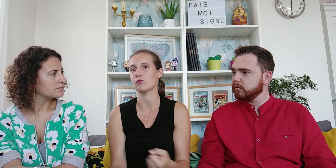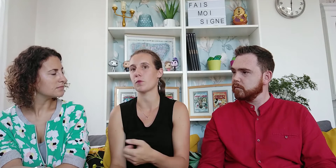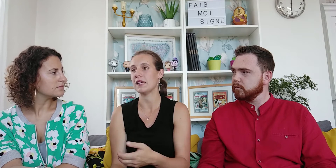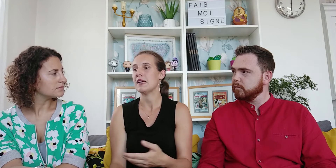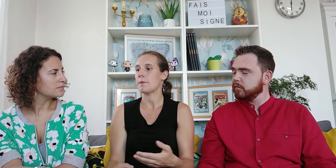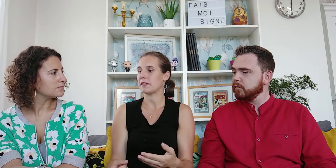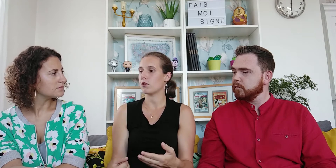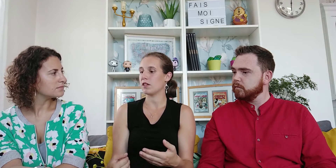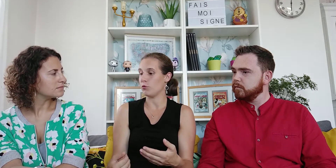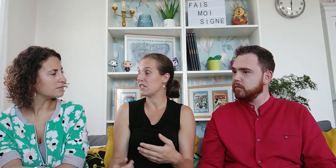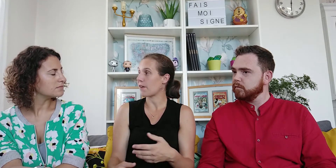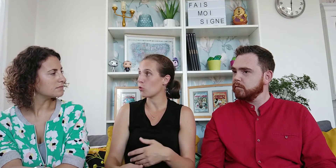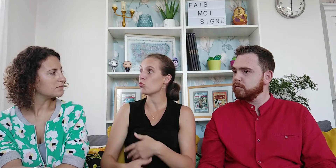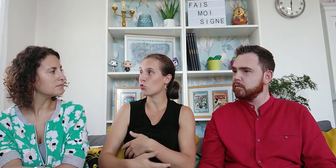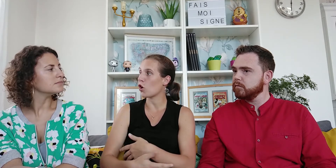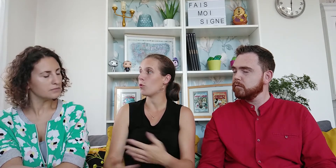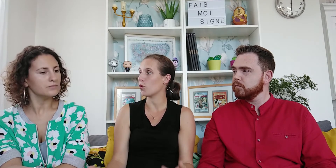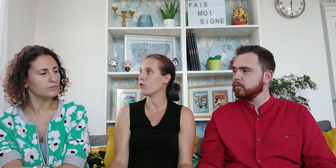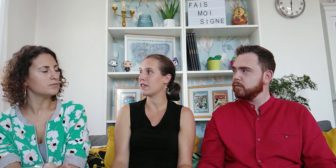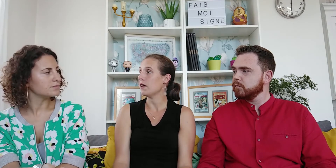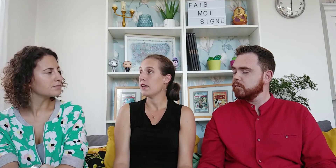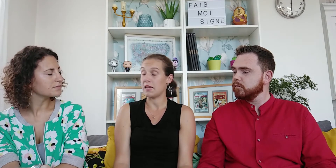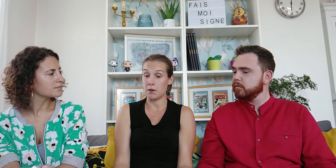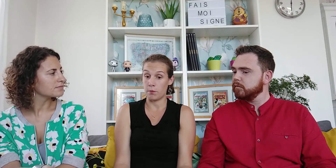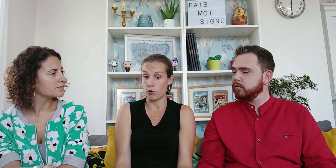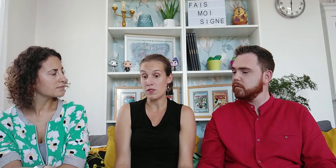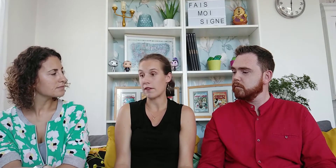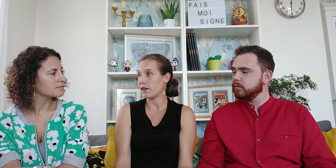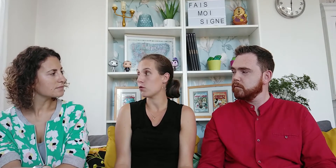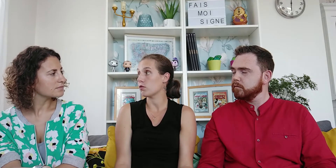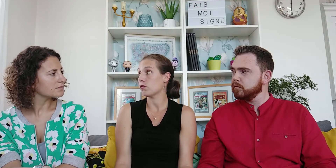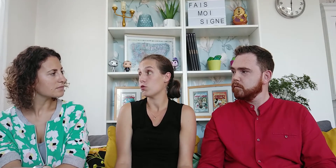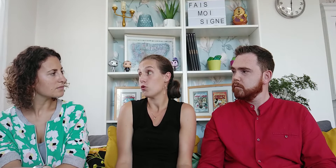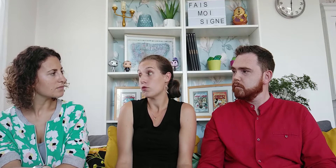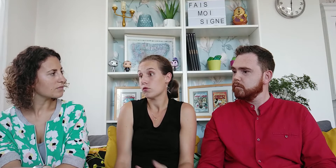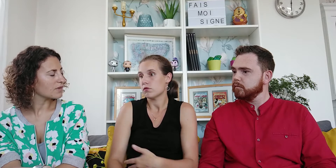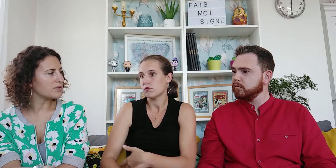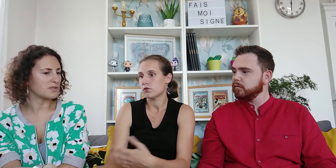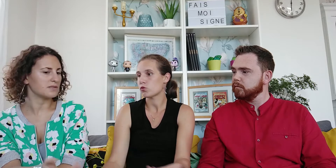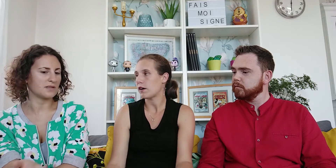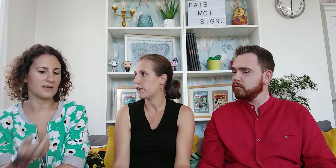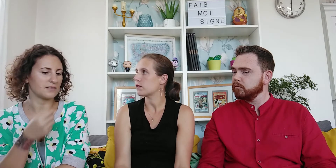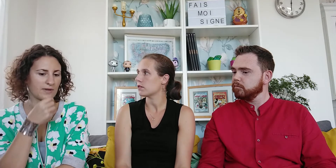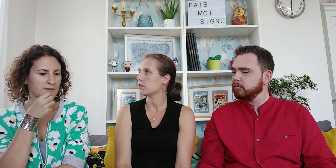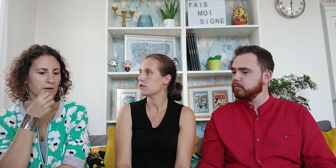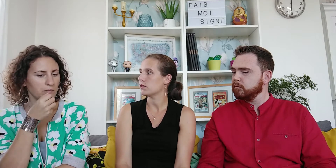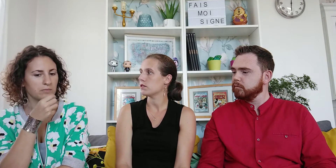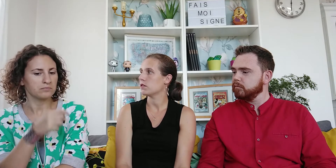emmener, parce qu'il utilise vraiment tout son corps pour communiquer, et pour lui ça va de soi en fait. Ouais, c'est ça. Du